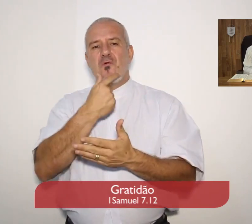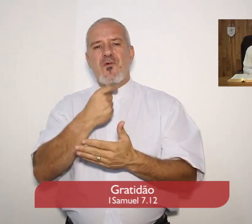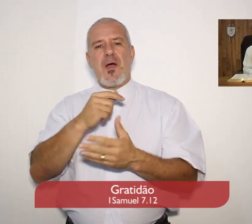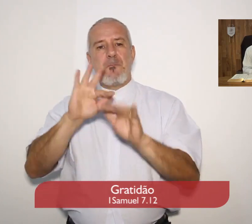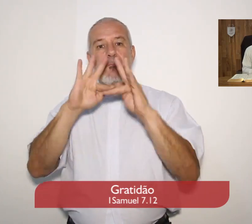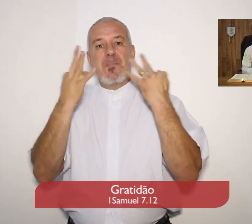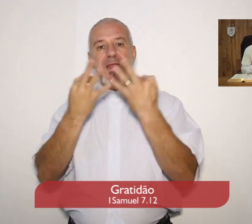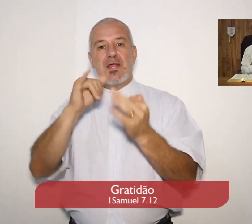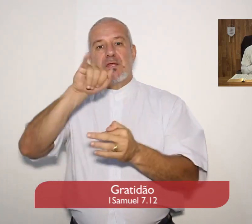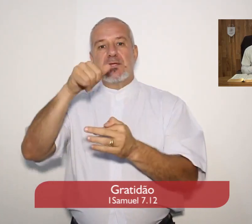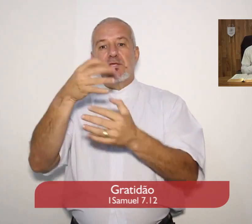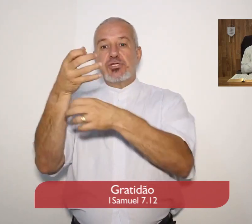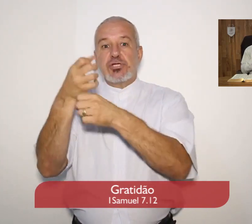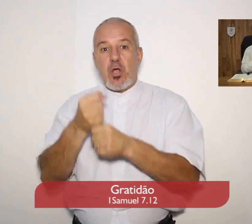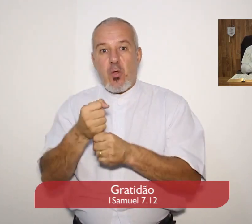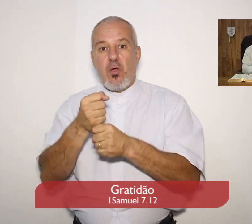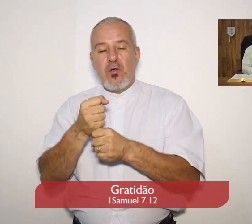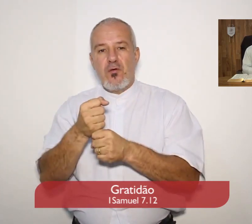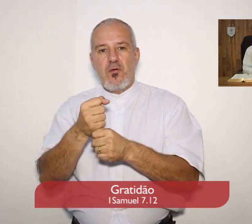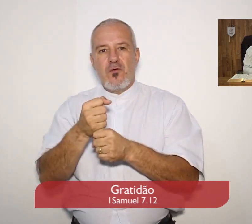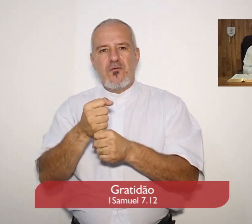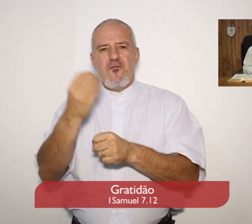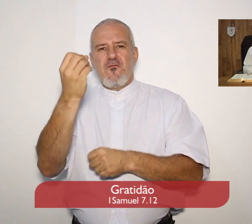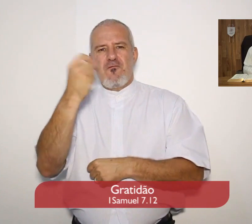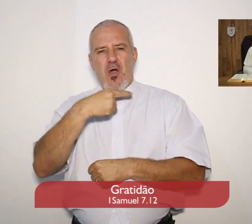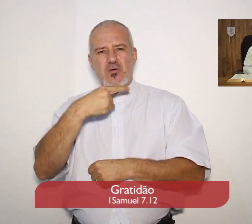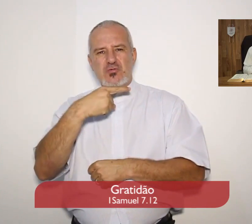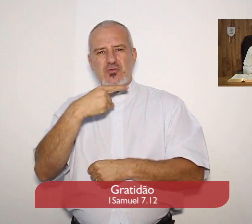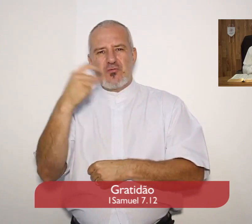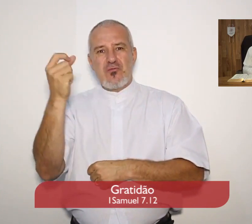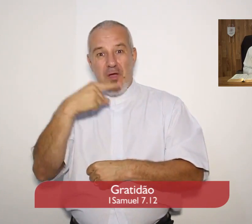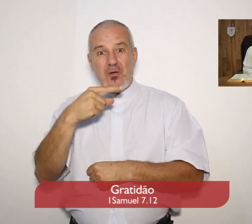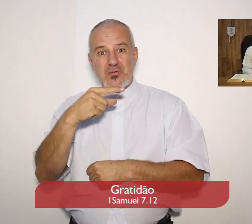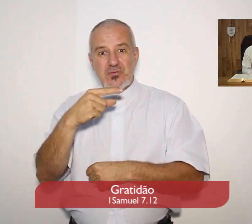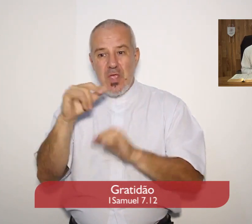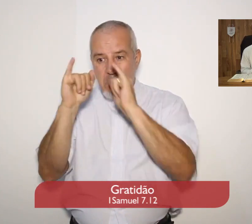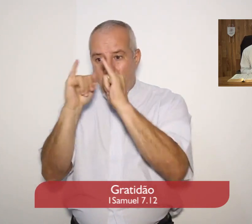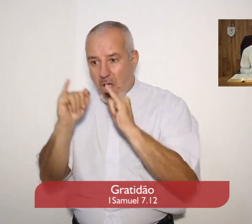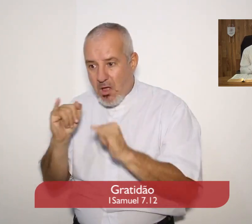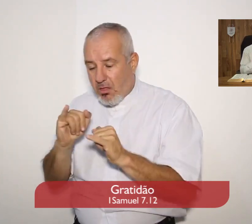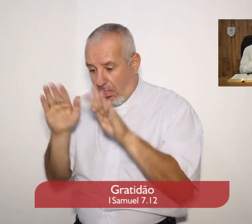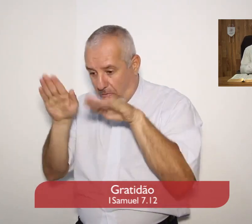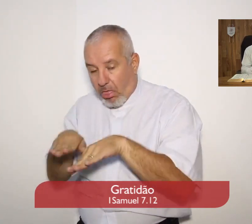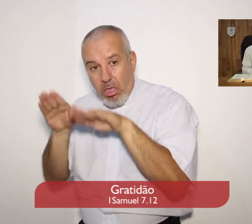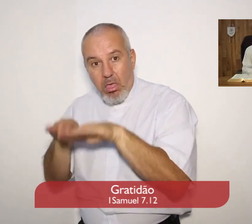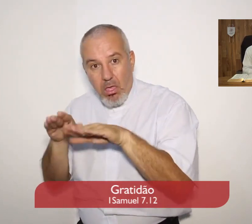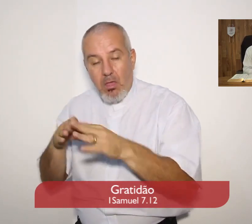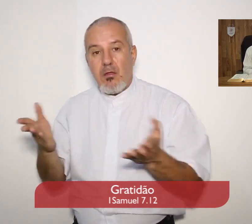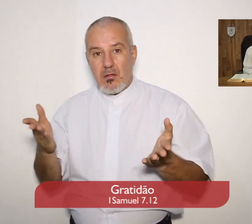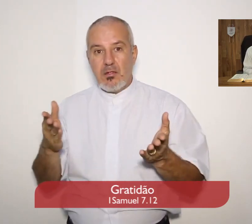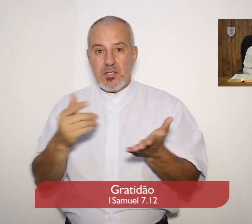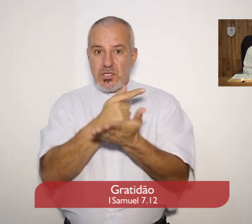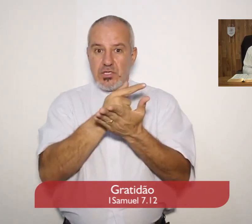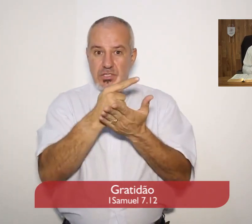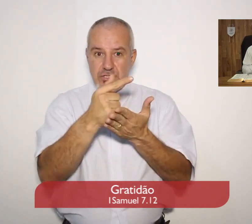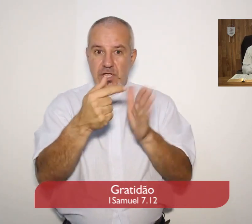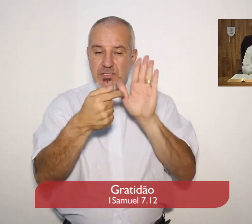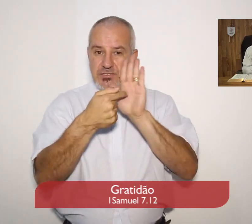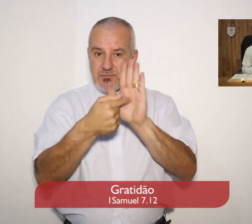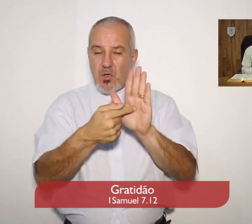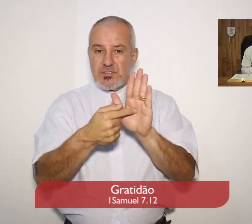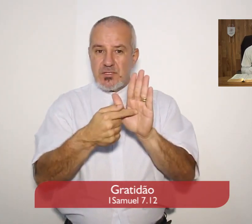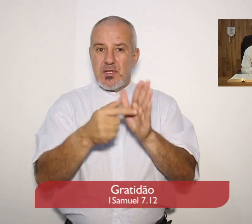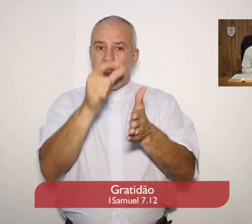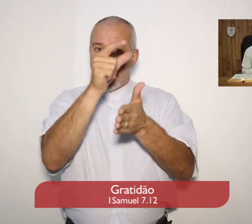deuses consigo. Está lá em Gênesis, no capítulo de número 35, o versículo de número 2. Quando